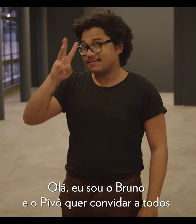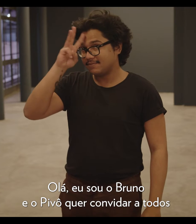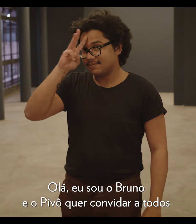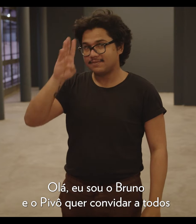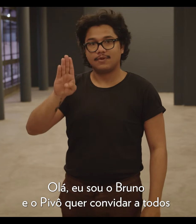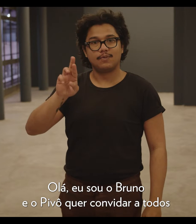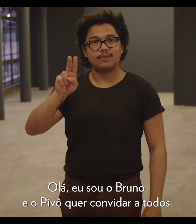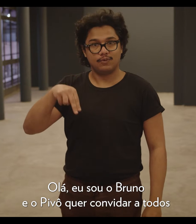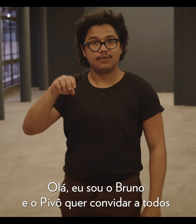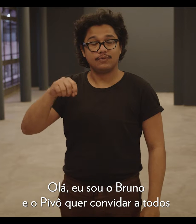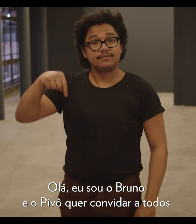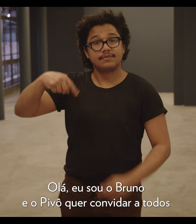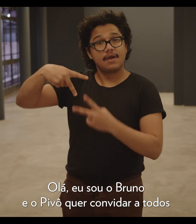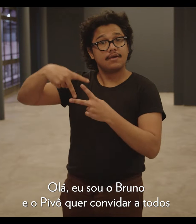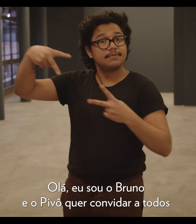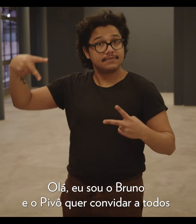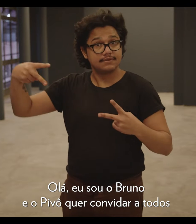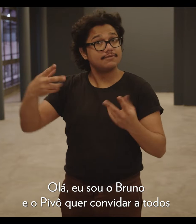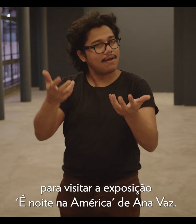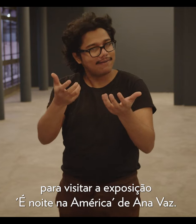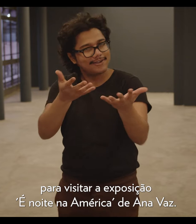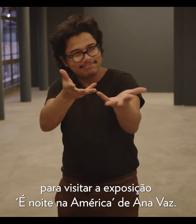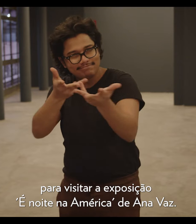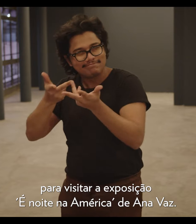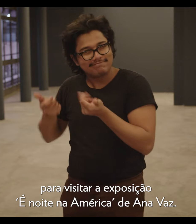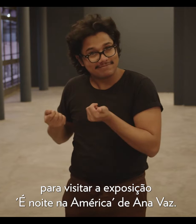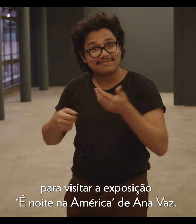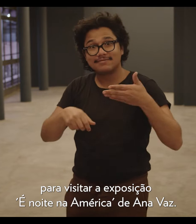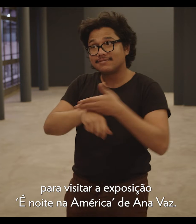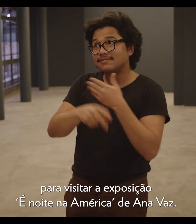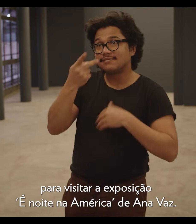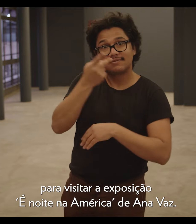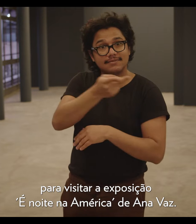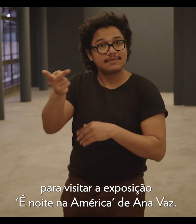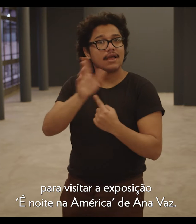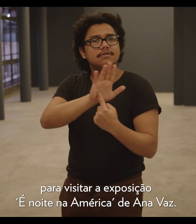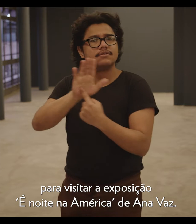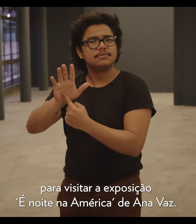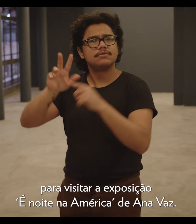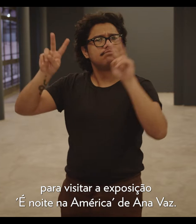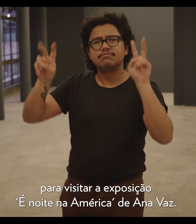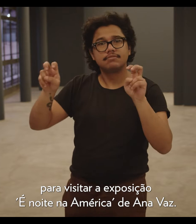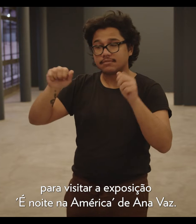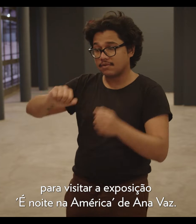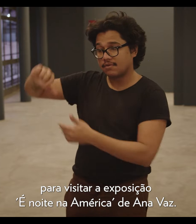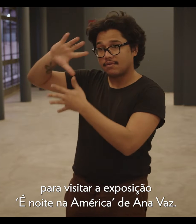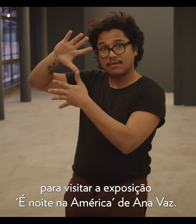Olá, eu sou o Muno, do Pivô, que é convidada a todos para a visita, na exposição, para visitar